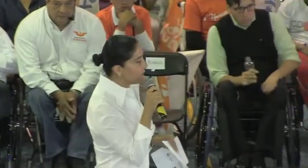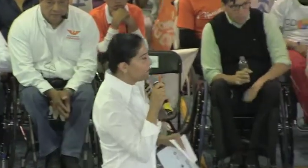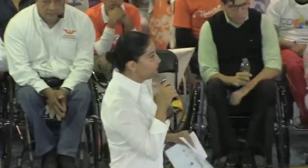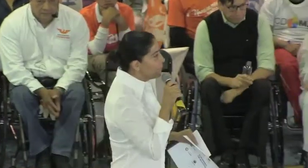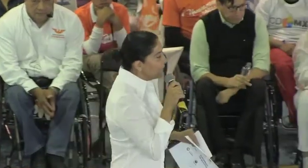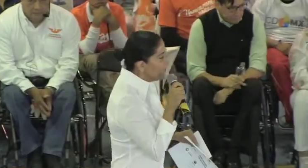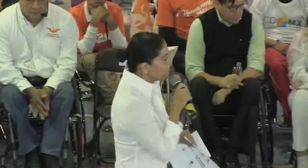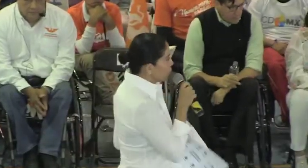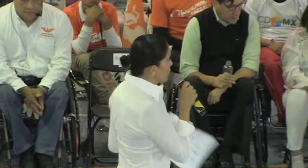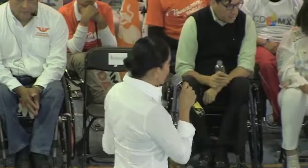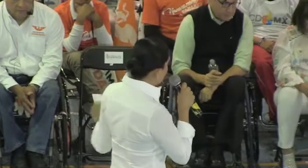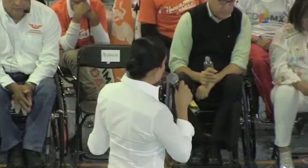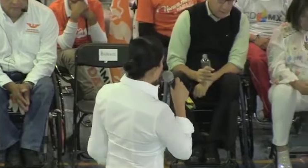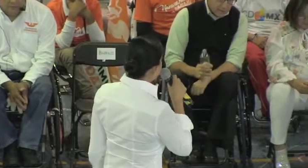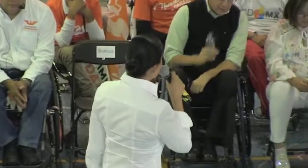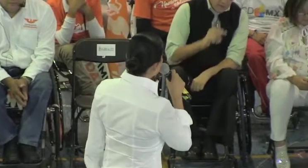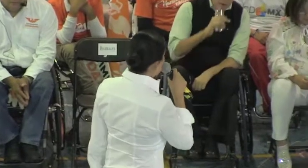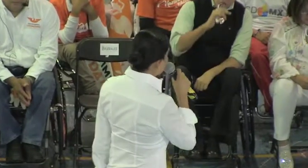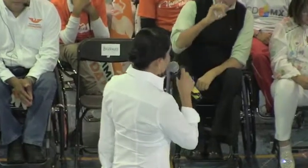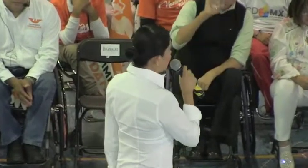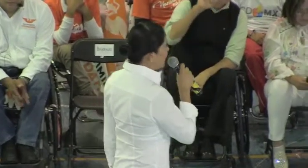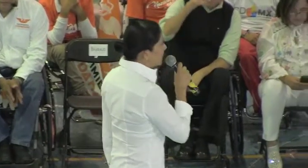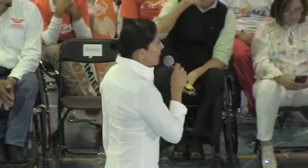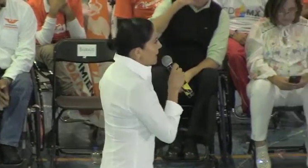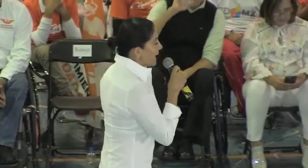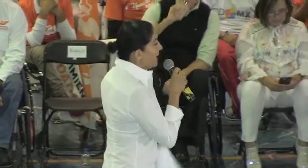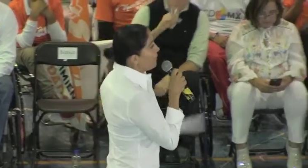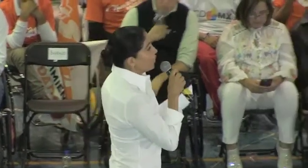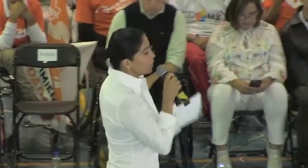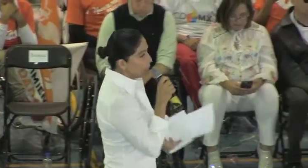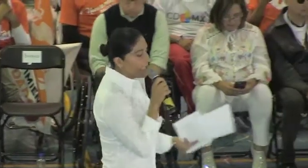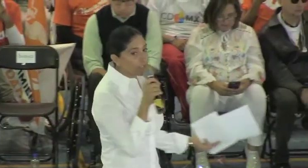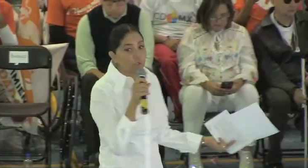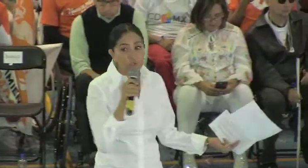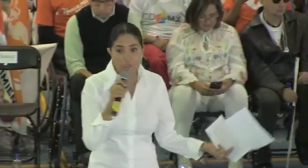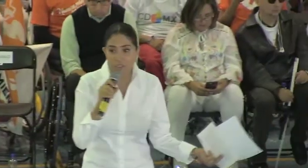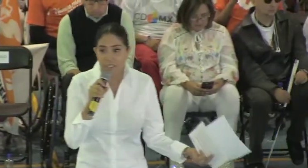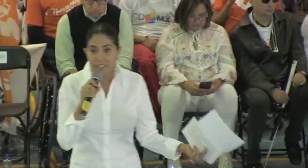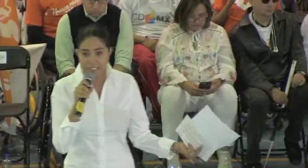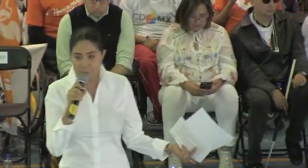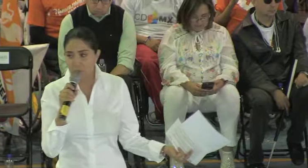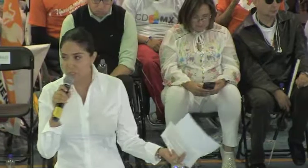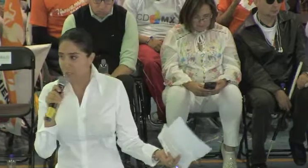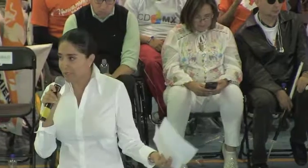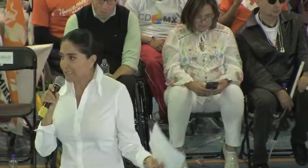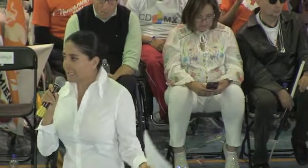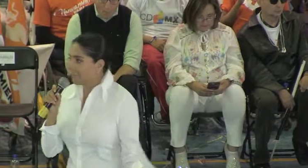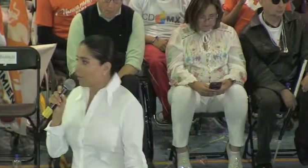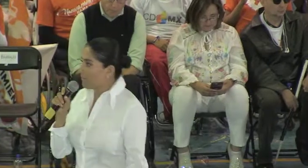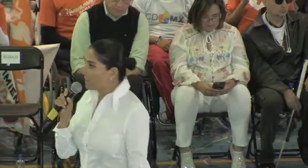importantes. Hemos conocido, me platicaba Armando también, teléfonos para sordos, que es muy